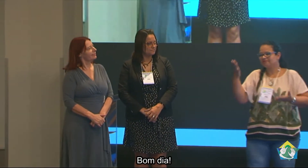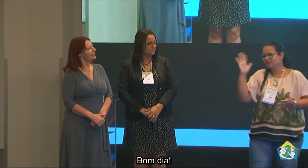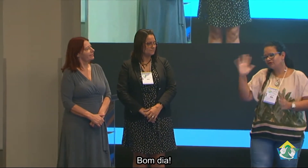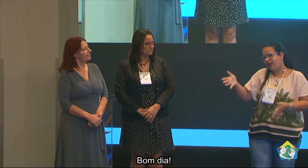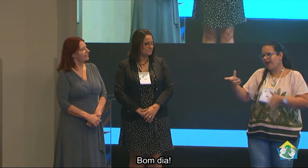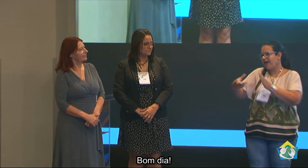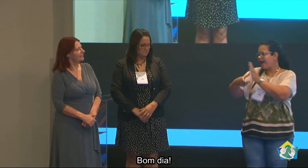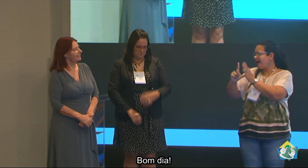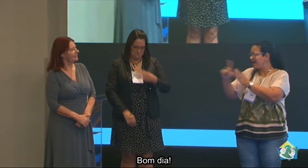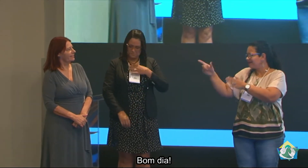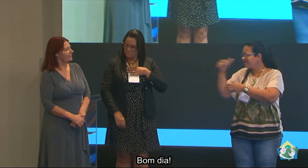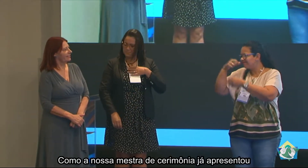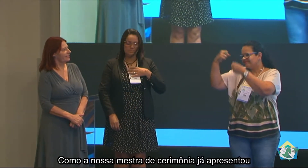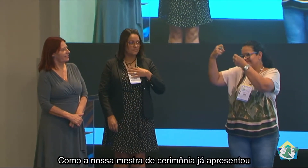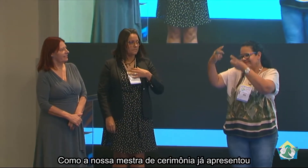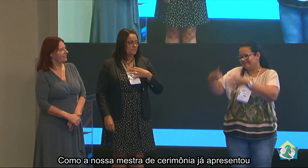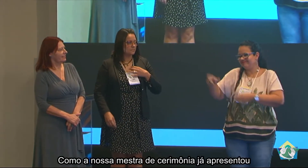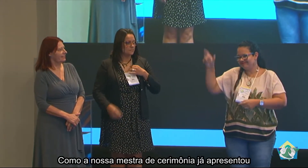Bom dia!